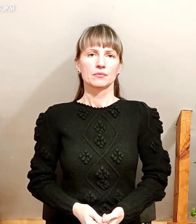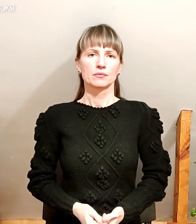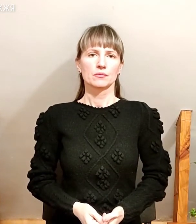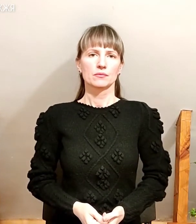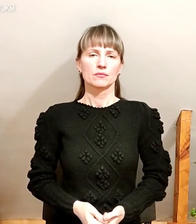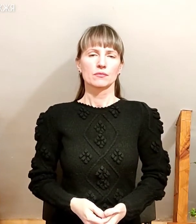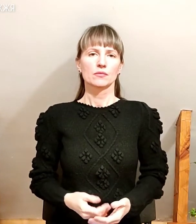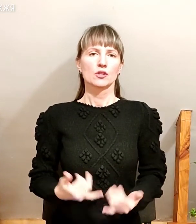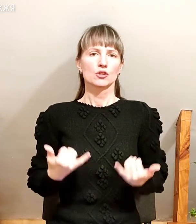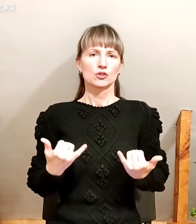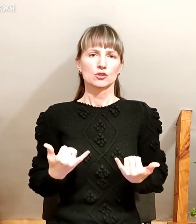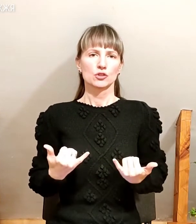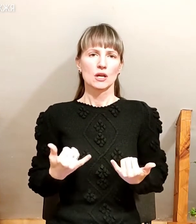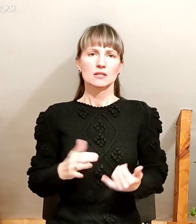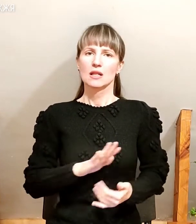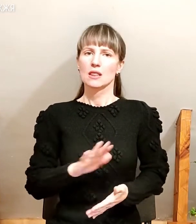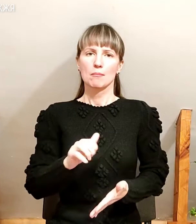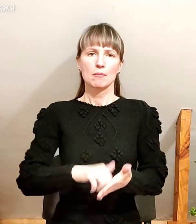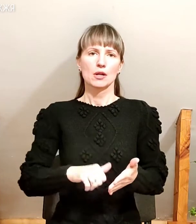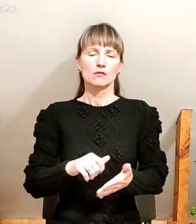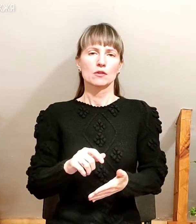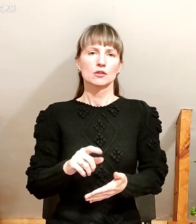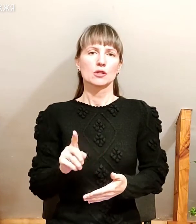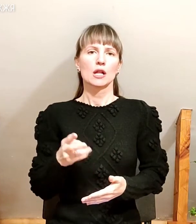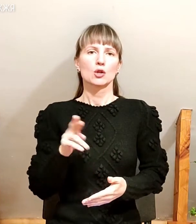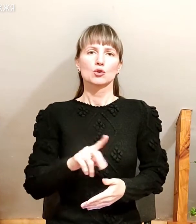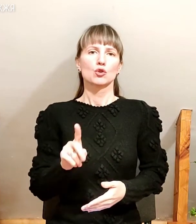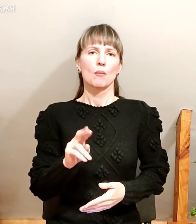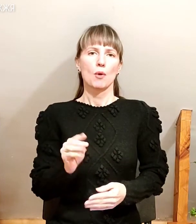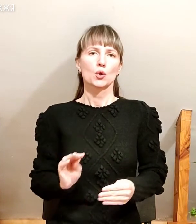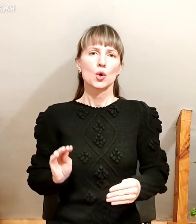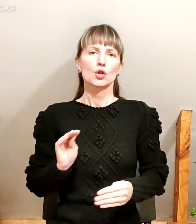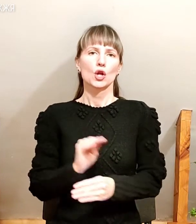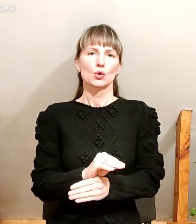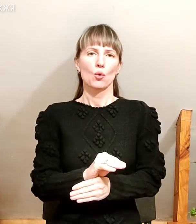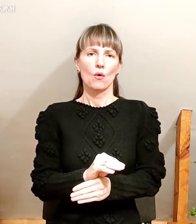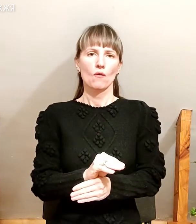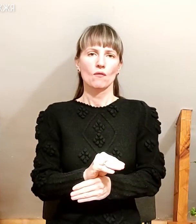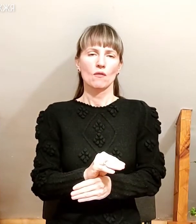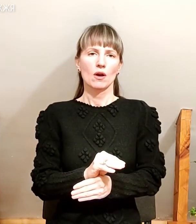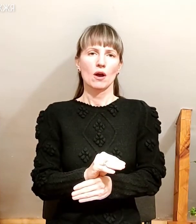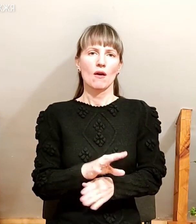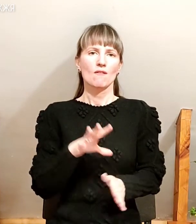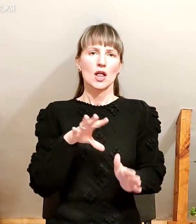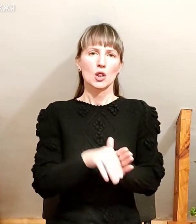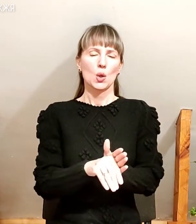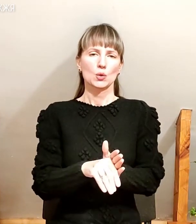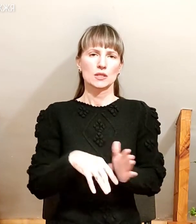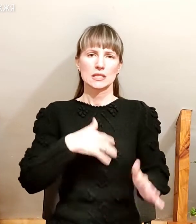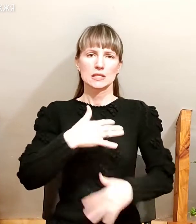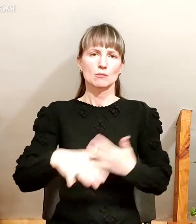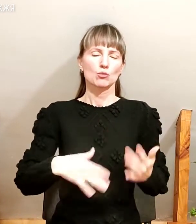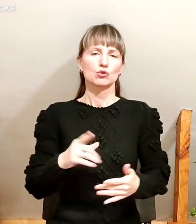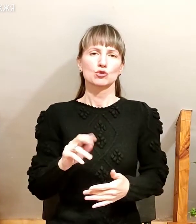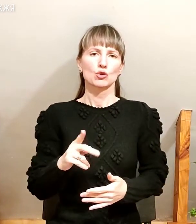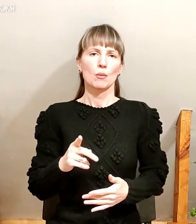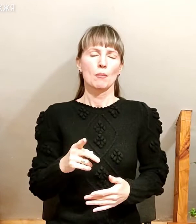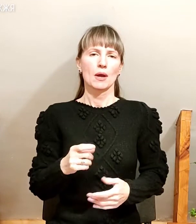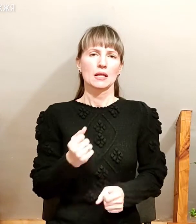Час не привід для того, щоб додатково вносити смуту, не привід для того, щоб займатися індивідуальним спасінням.